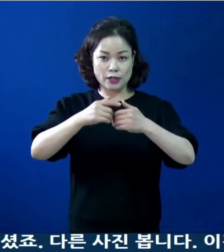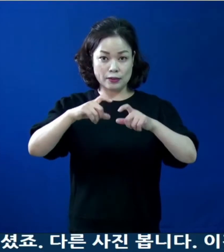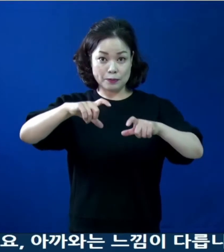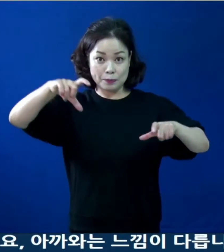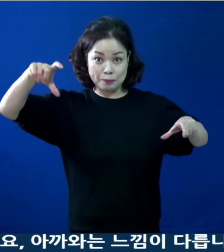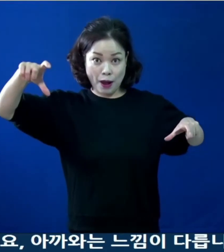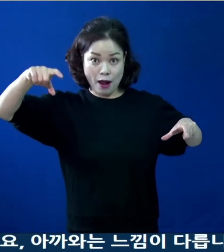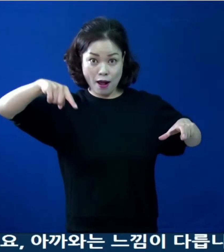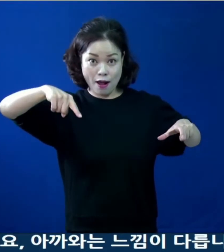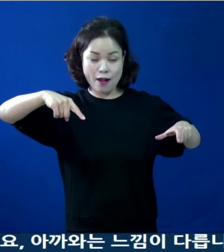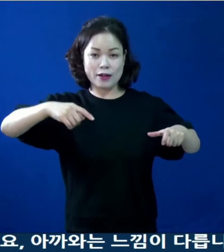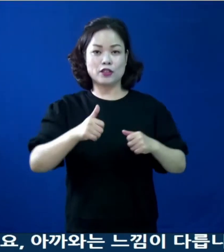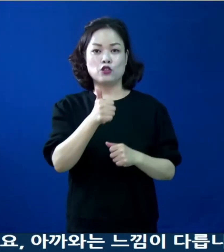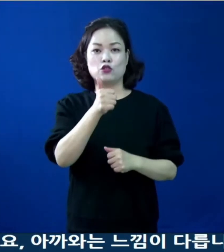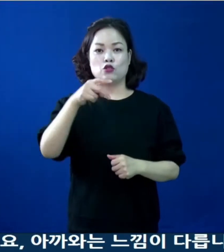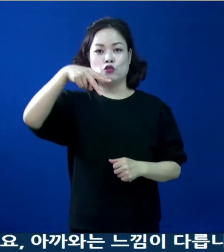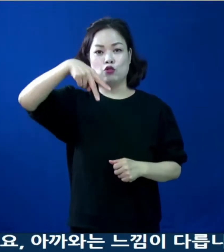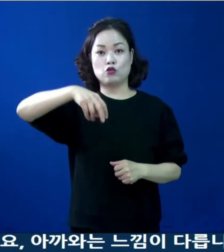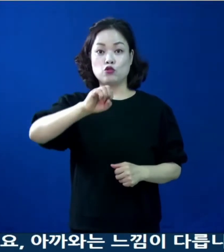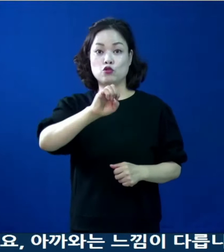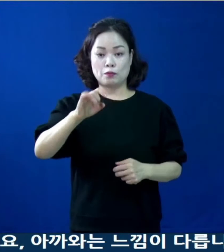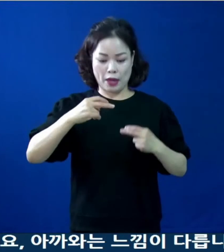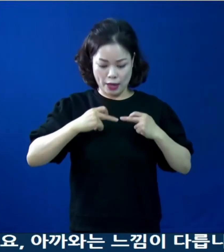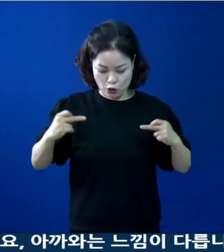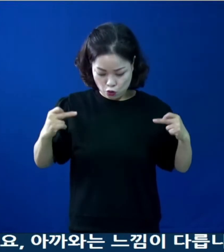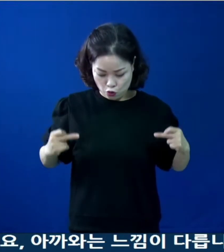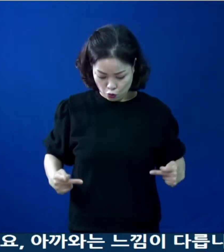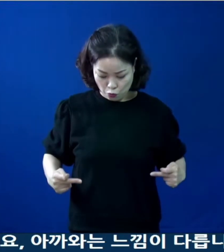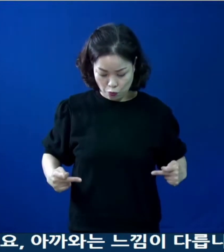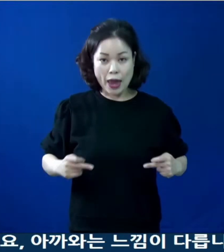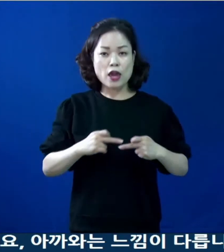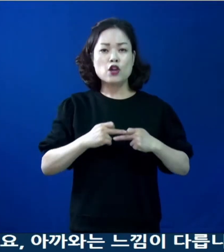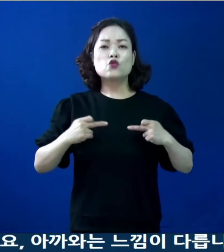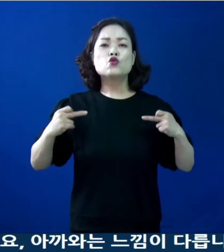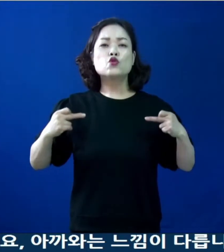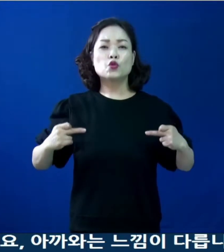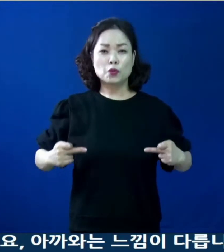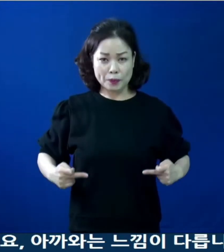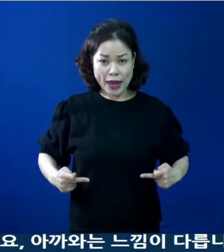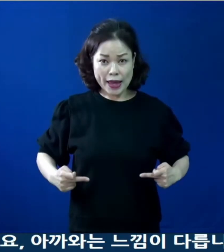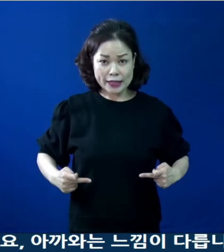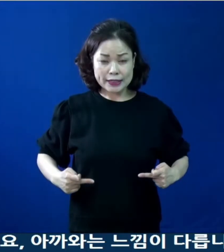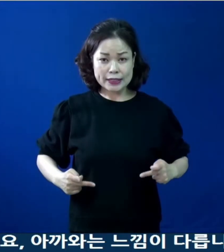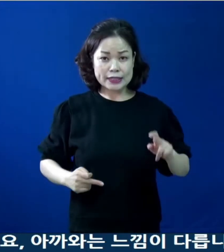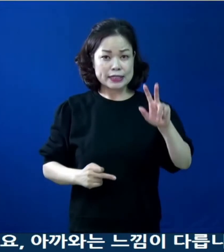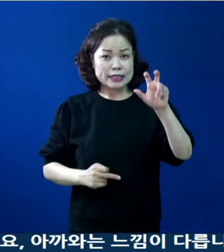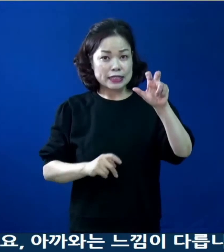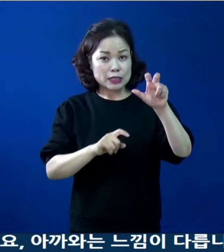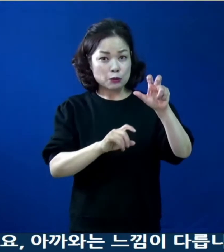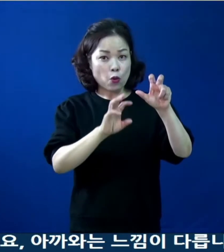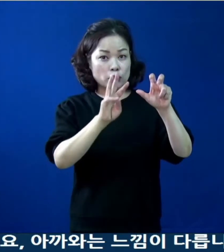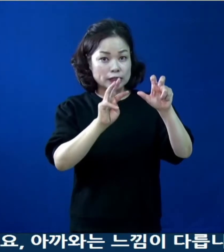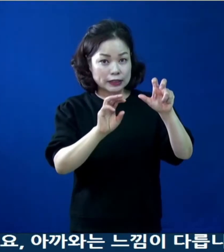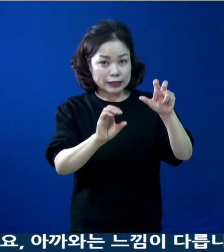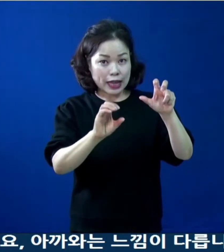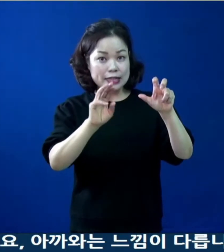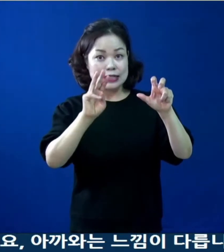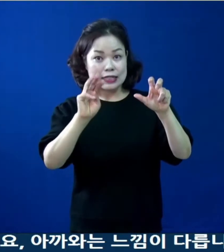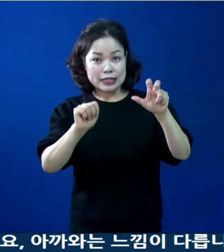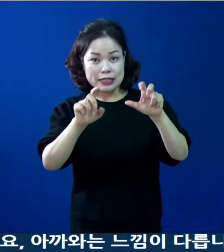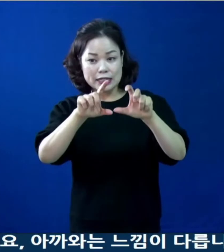흉패만 집중적으로 보이죠. 이 흉패는 25cm 가로 세로